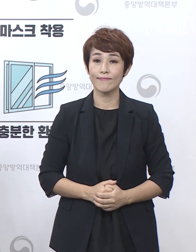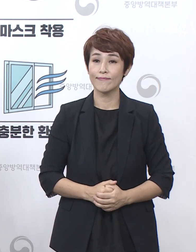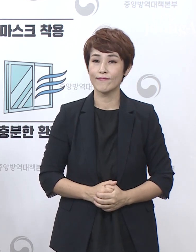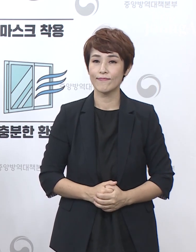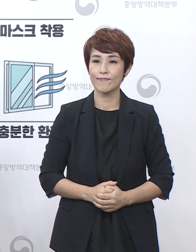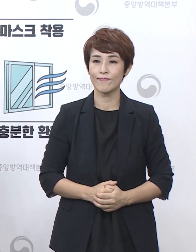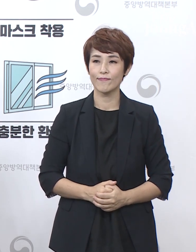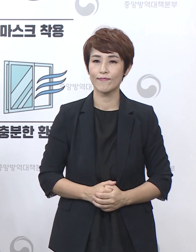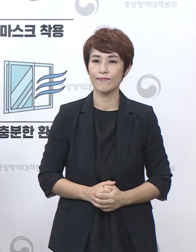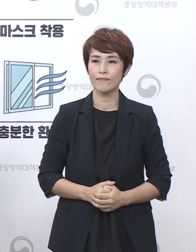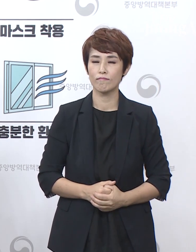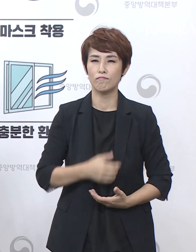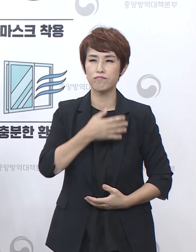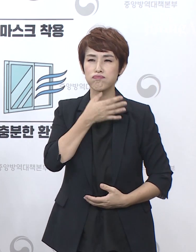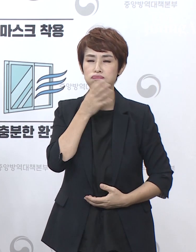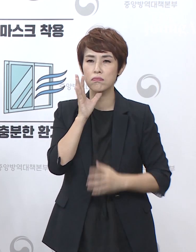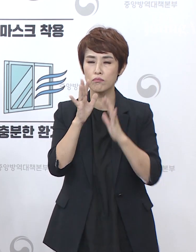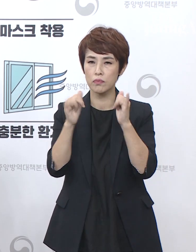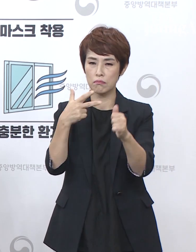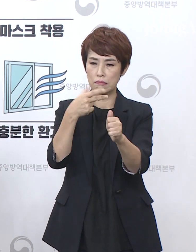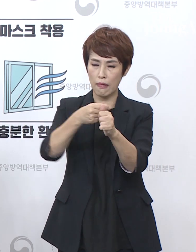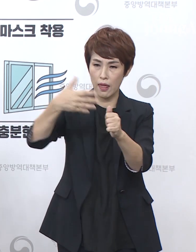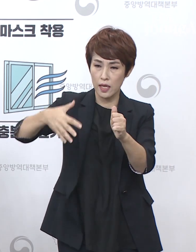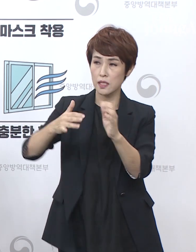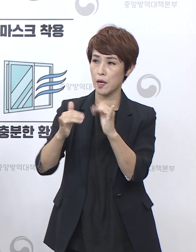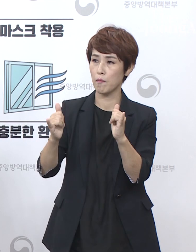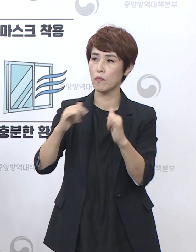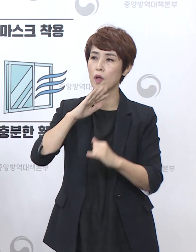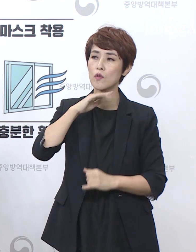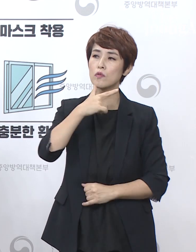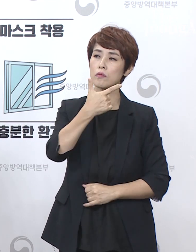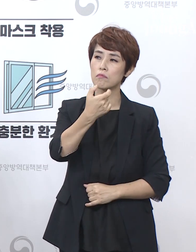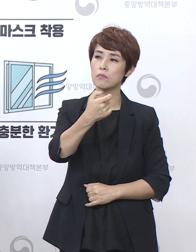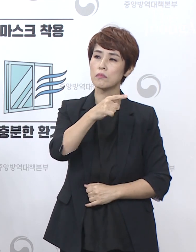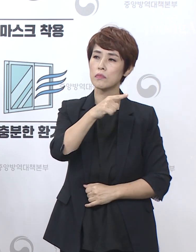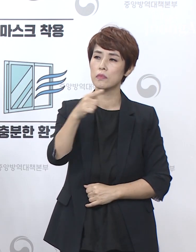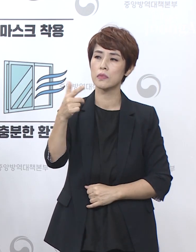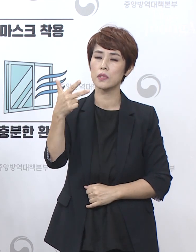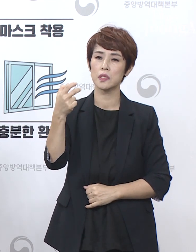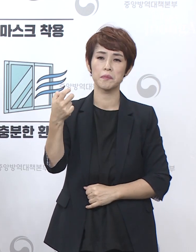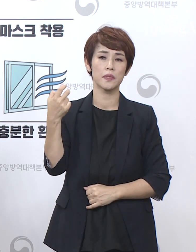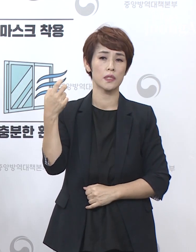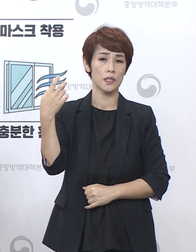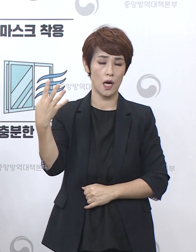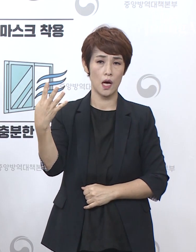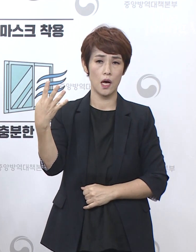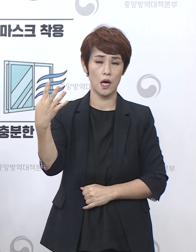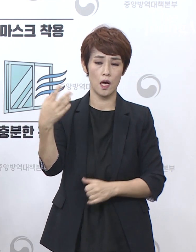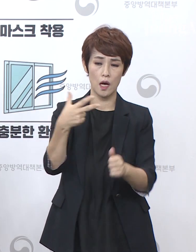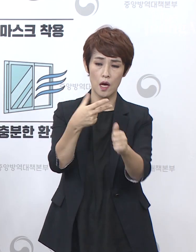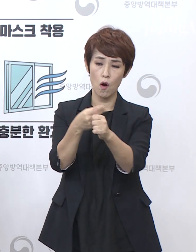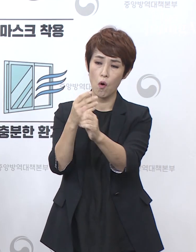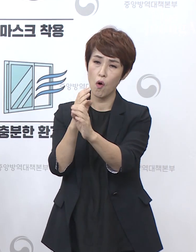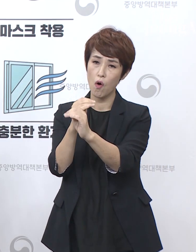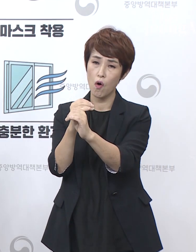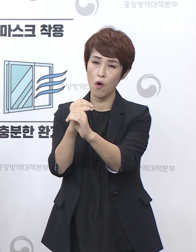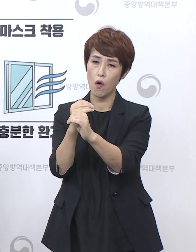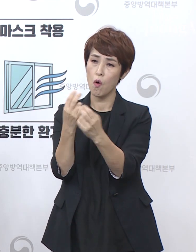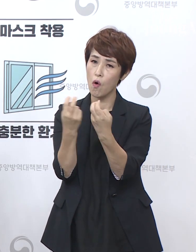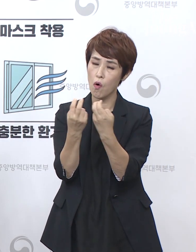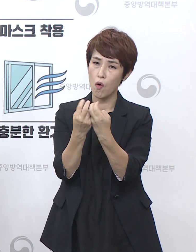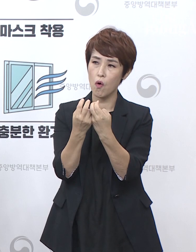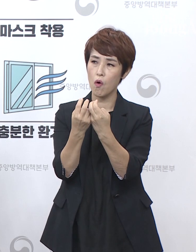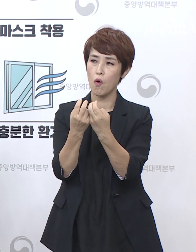다음은 고령층 미접종자 60에서 74세 연령대에 대한 질문 주신 것 같습니다.